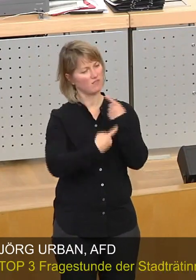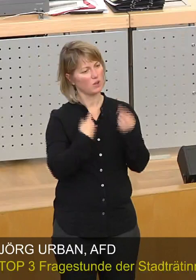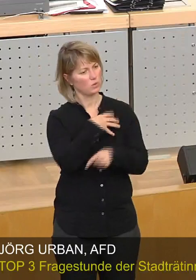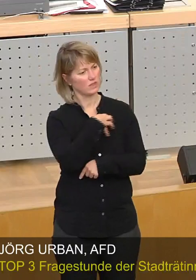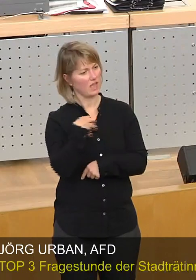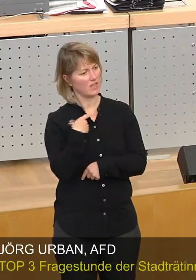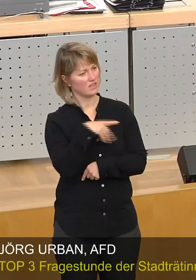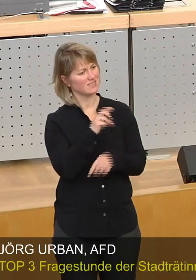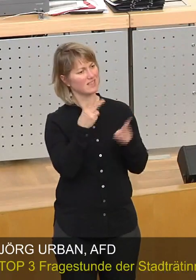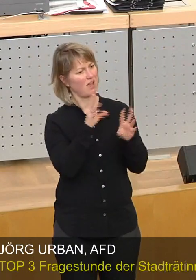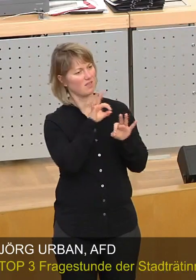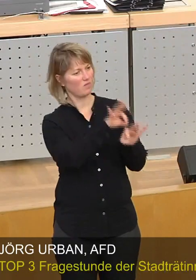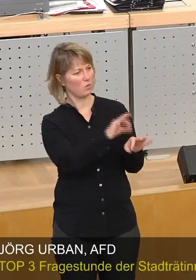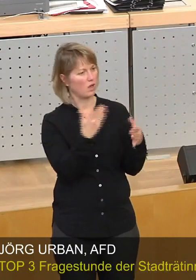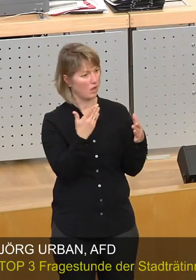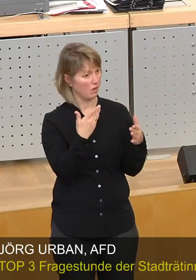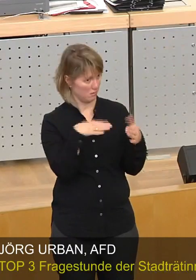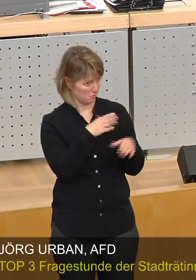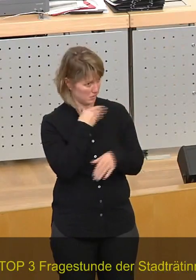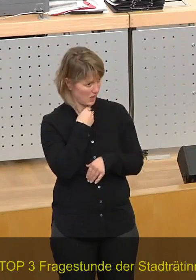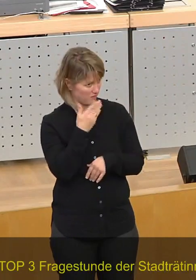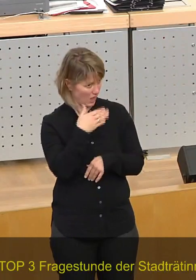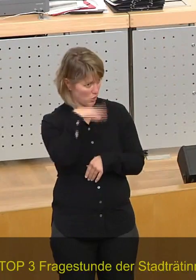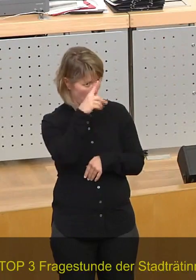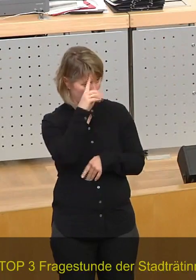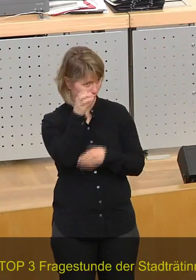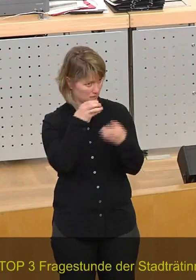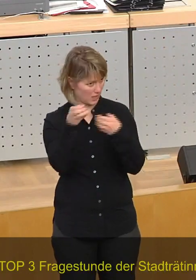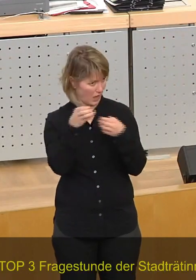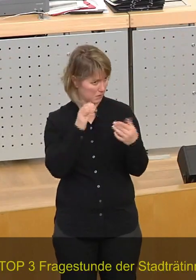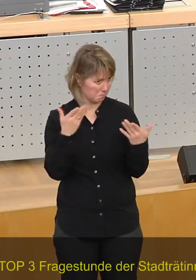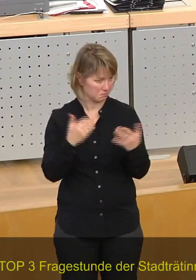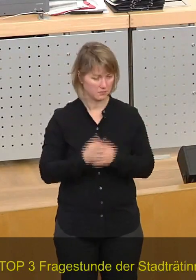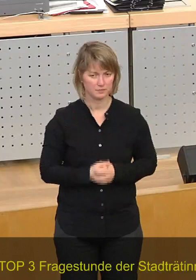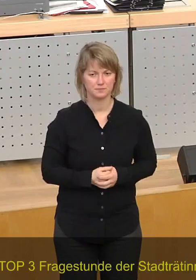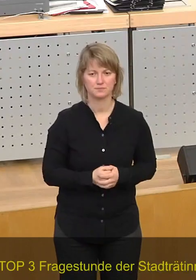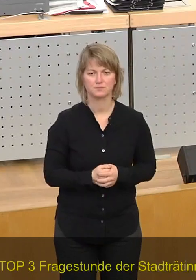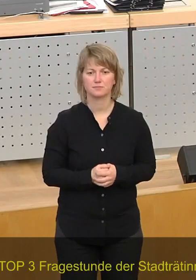Dresden den Bedarf nach weiteren Polizeikräften in der Stadt?